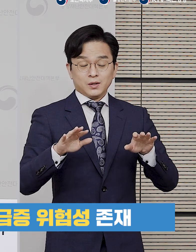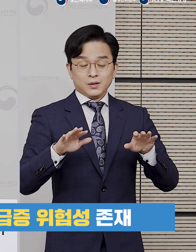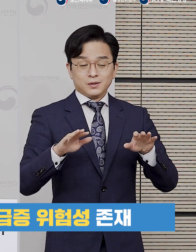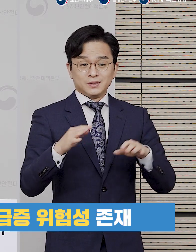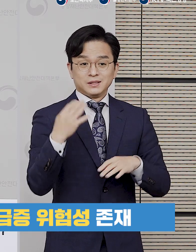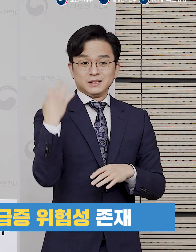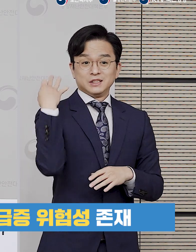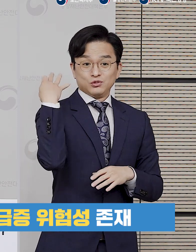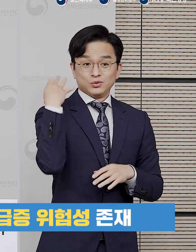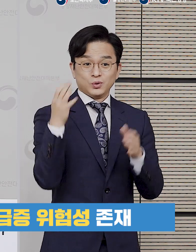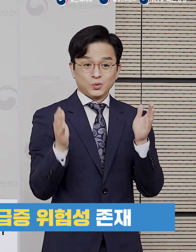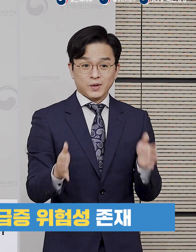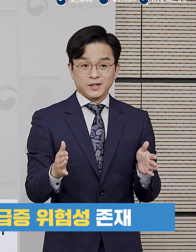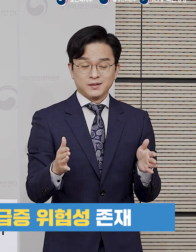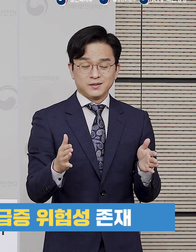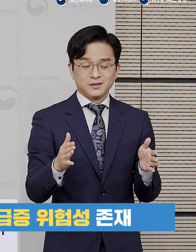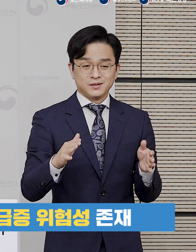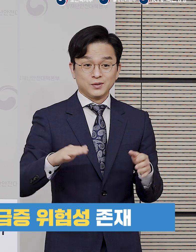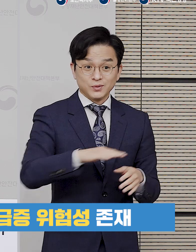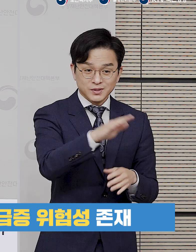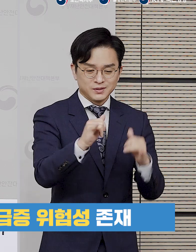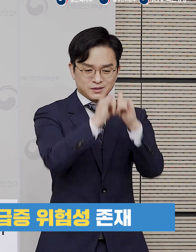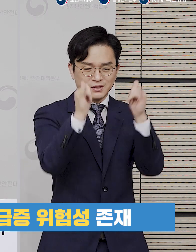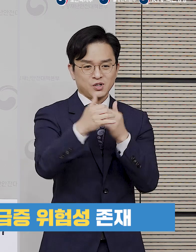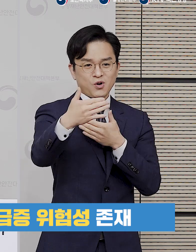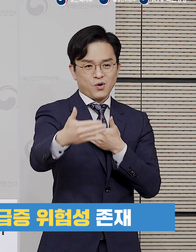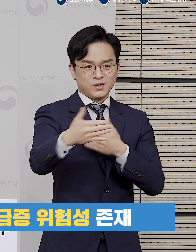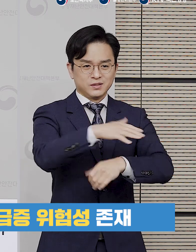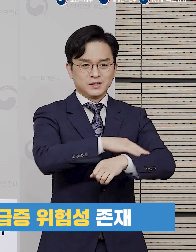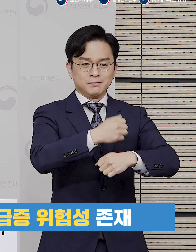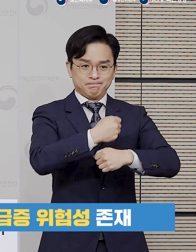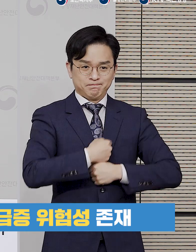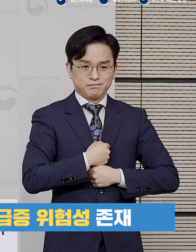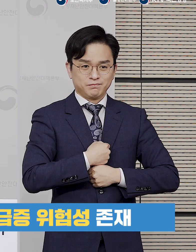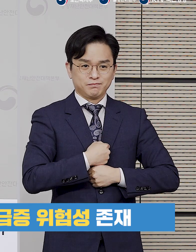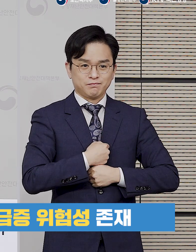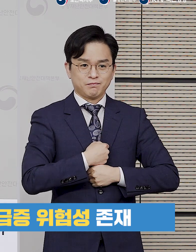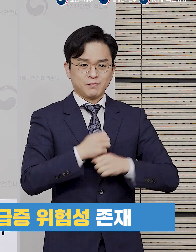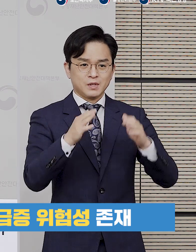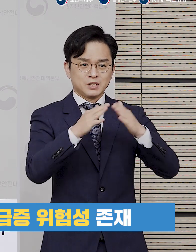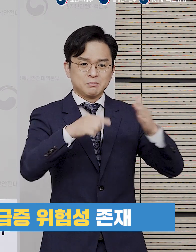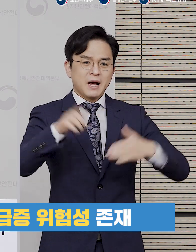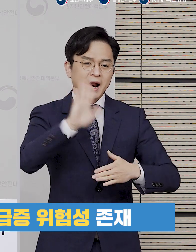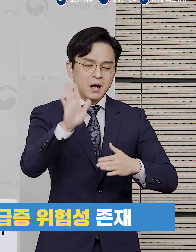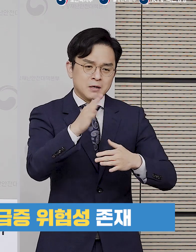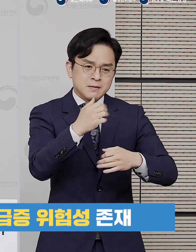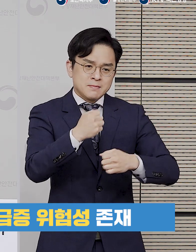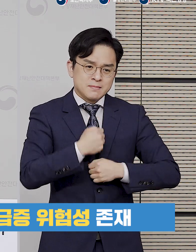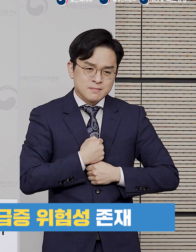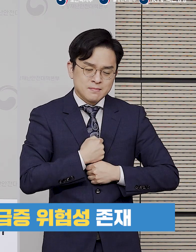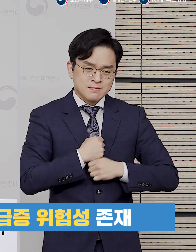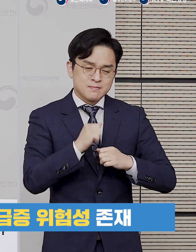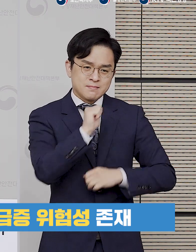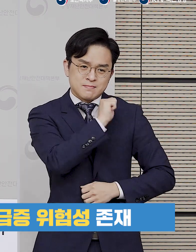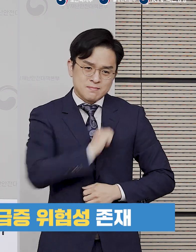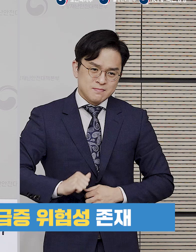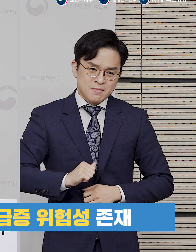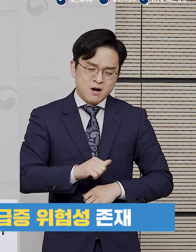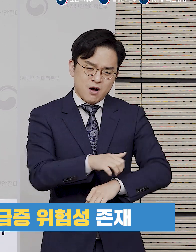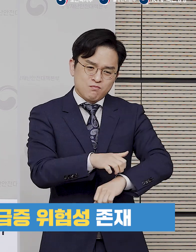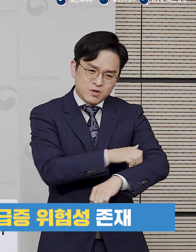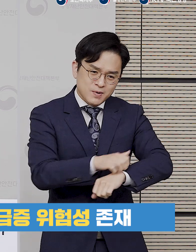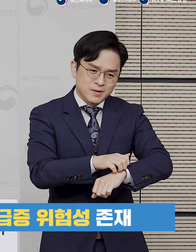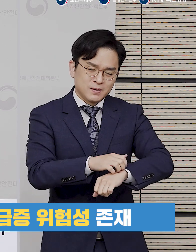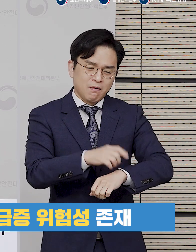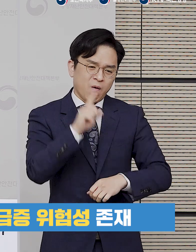거리두기를 한층 더 강화하여 실천하였습니다. 많은 국민들께서 불편함을 참고 2주간의